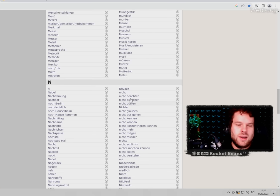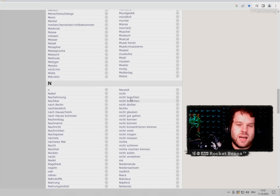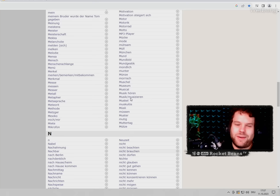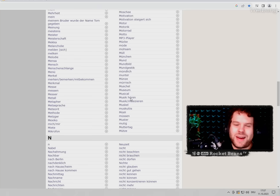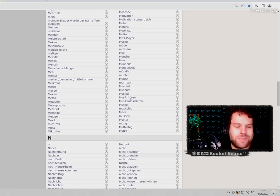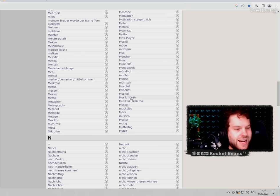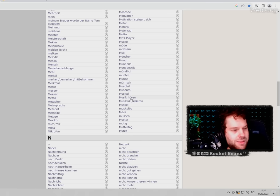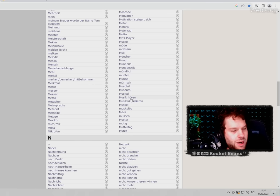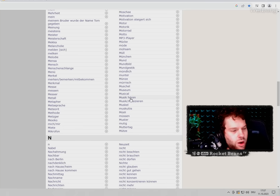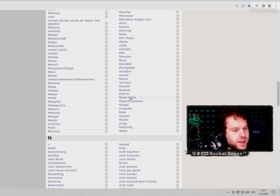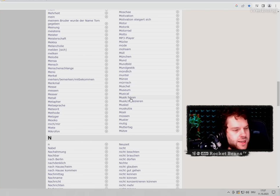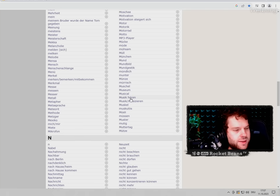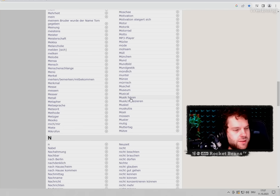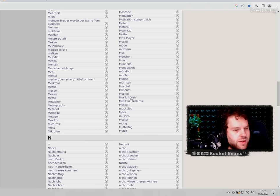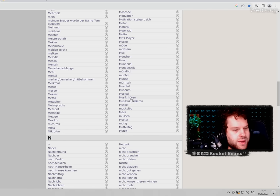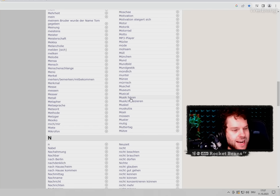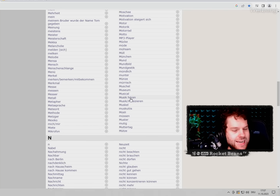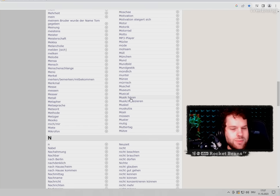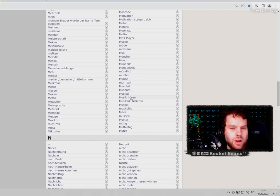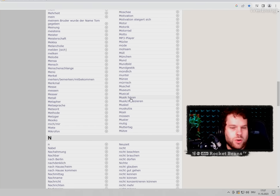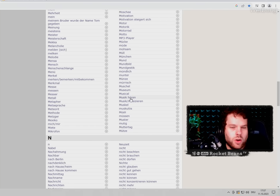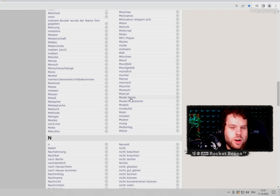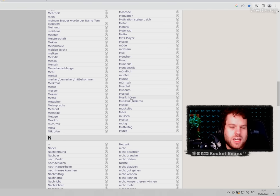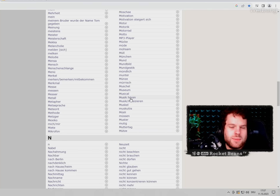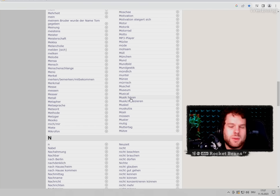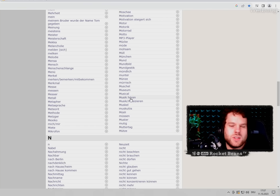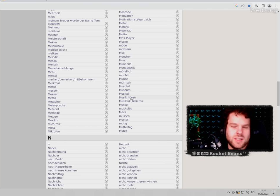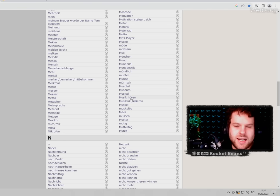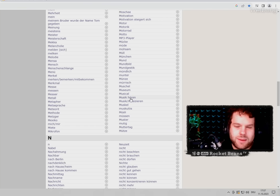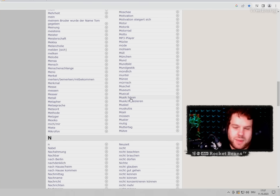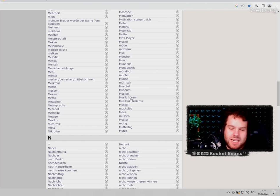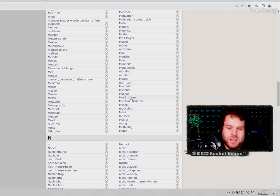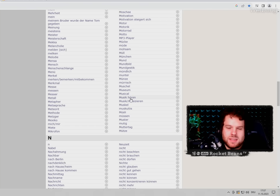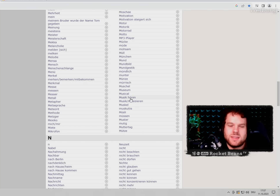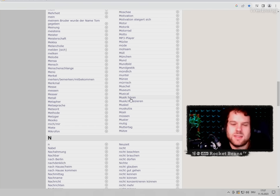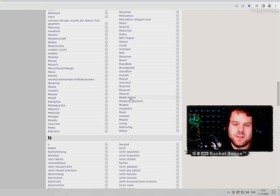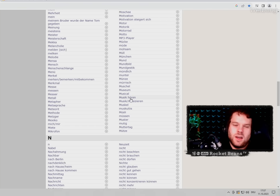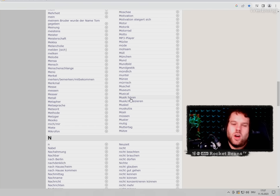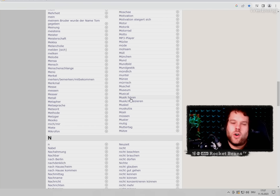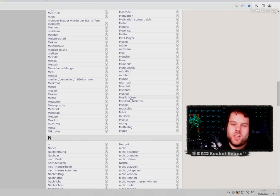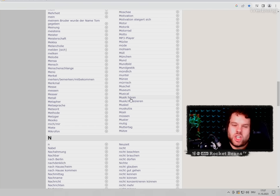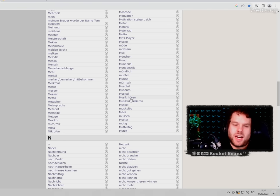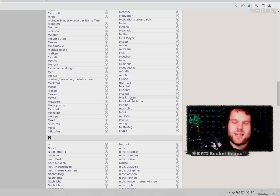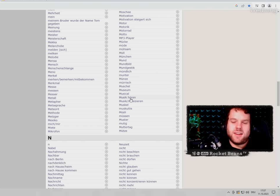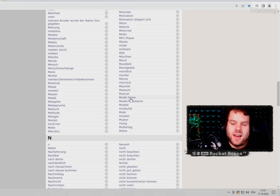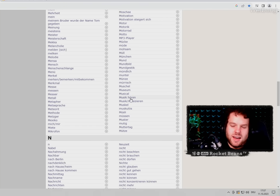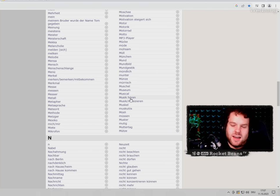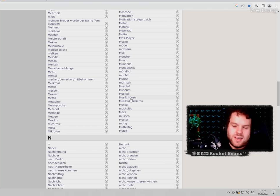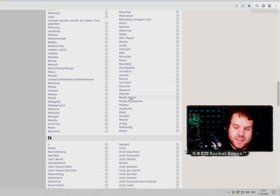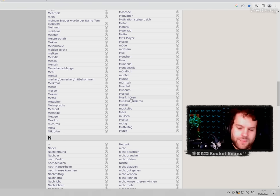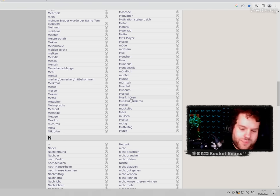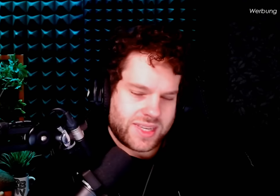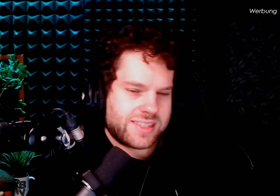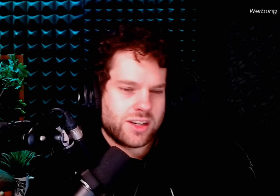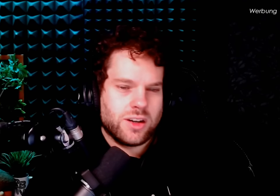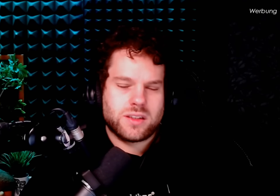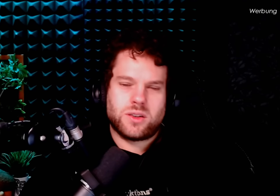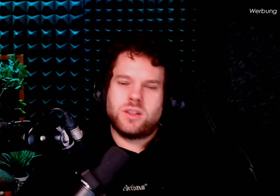Aber wir haben keine Melone. Wir haben keine Melone. Irgendjemand muss da am Hebel sitzen und entscheiden, ah, hier. Das ist dann irgend so